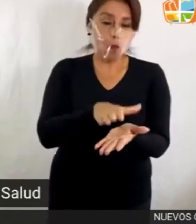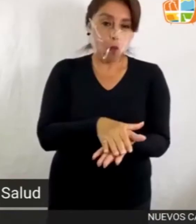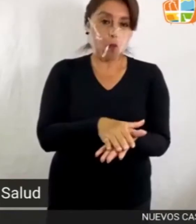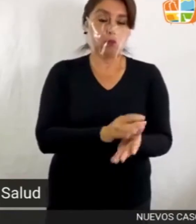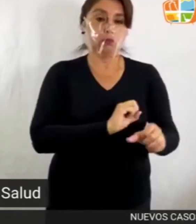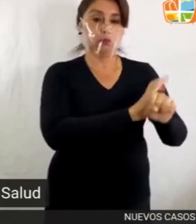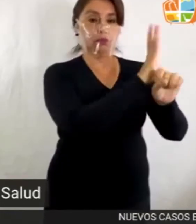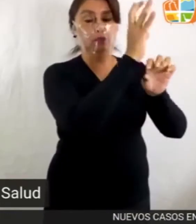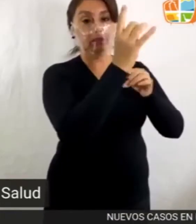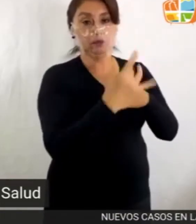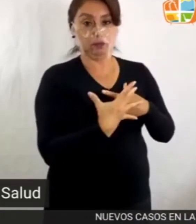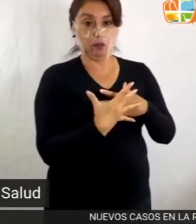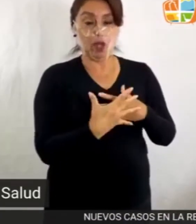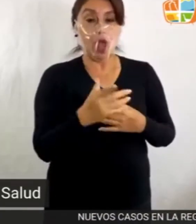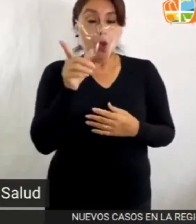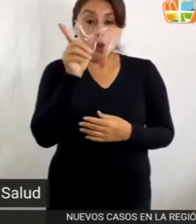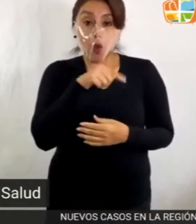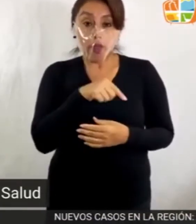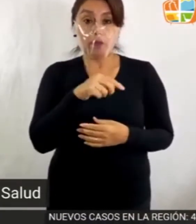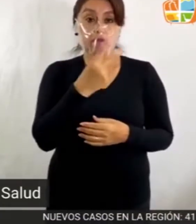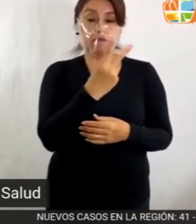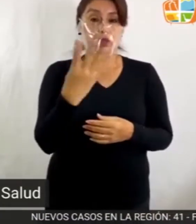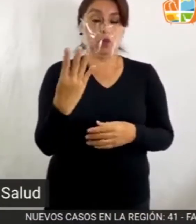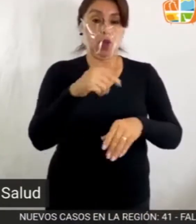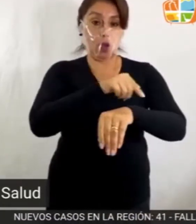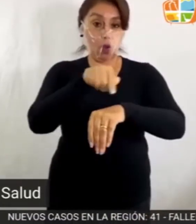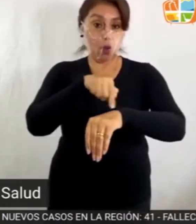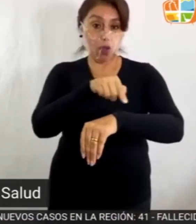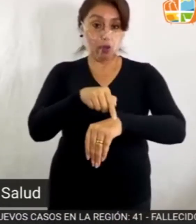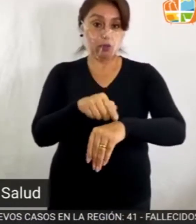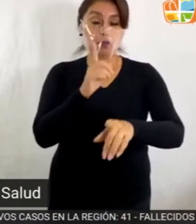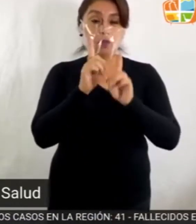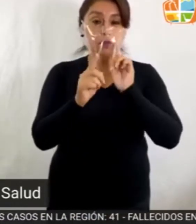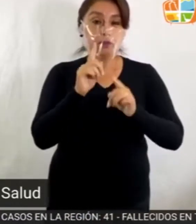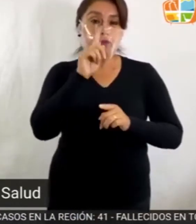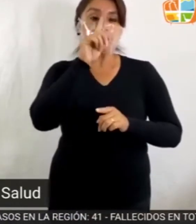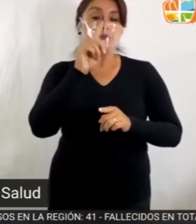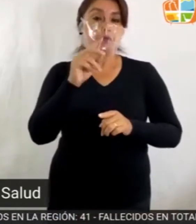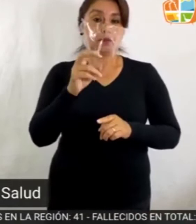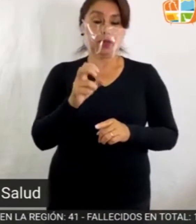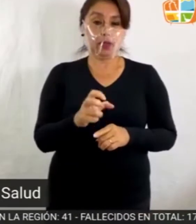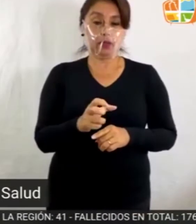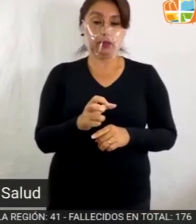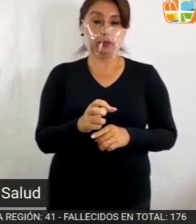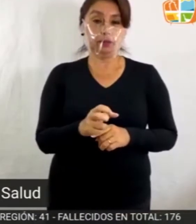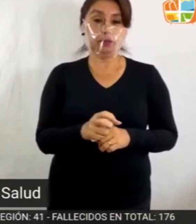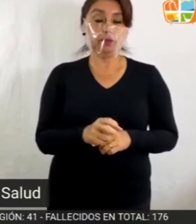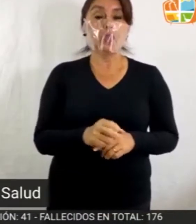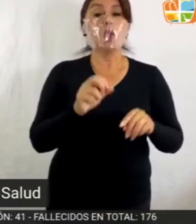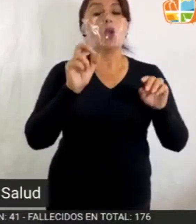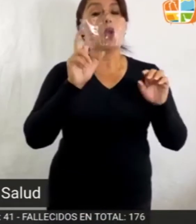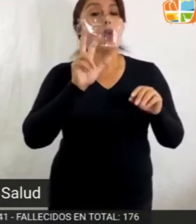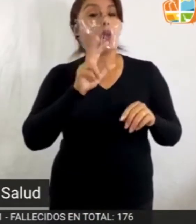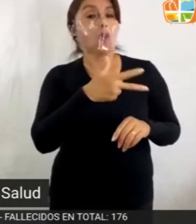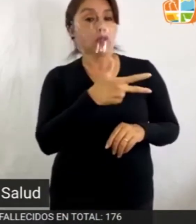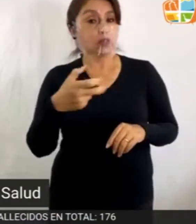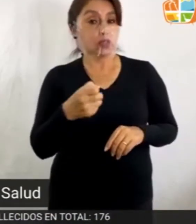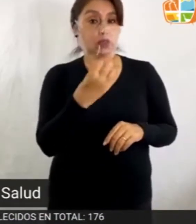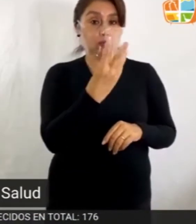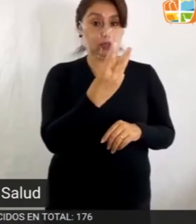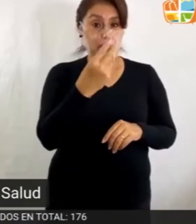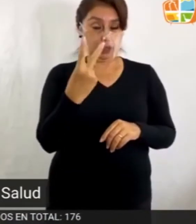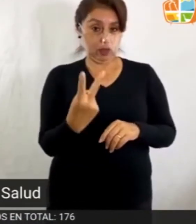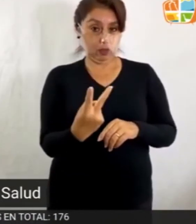COVID-19. En las últimas 24 horas, los exámenes procesados de PCR en nuestra región son